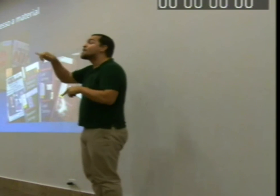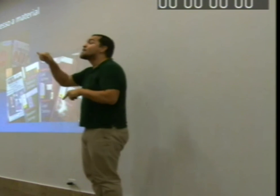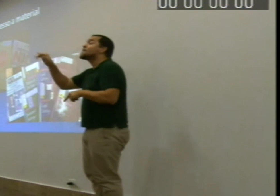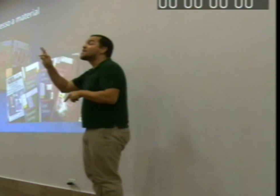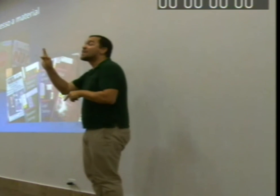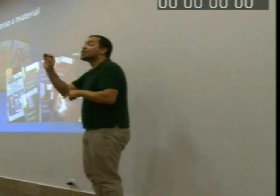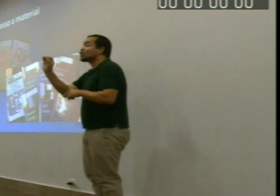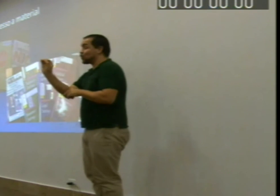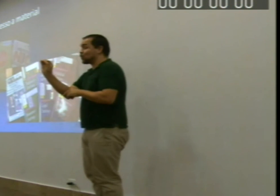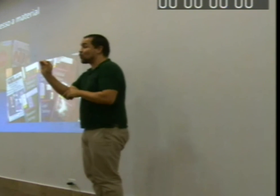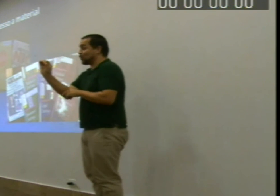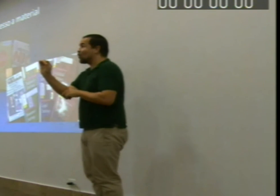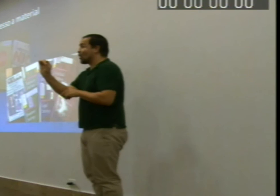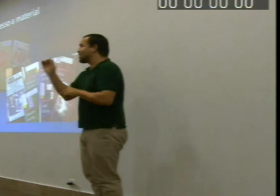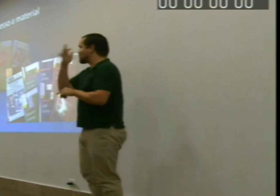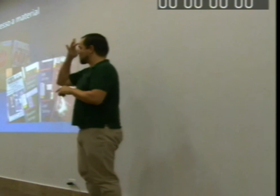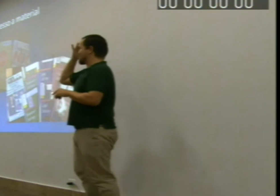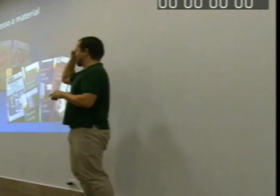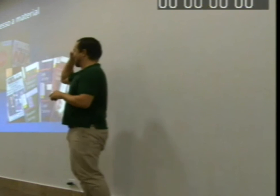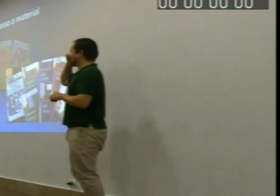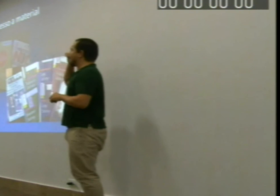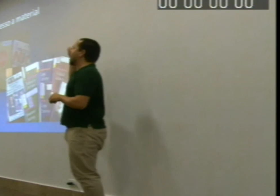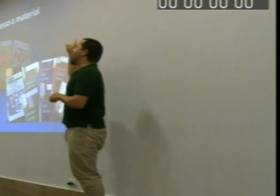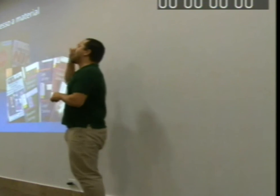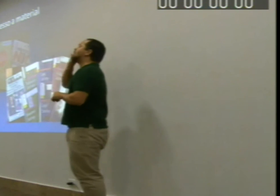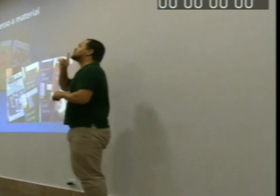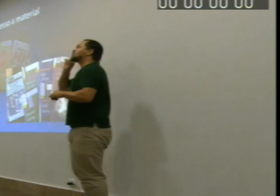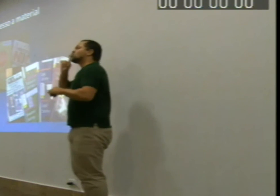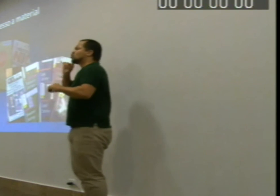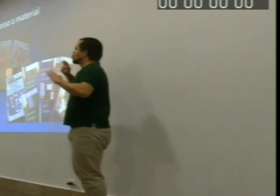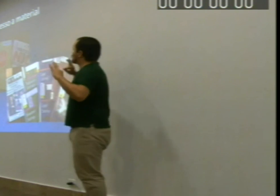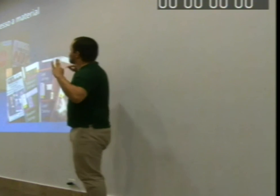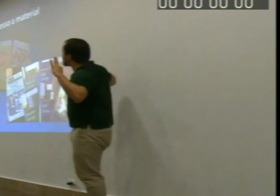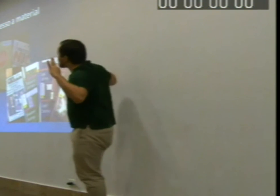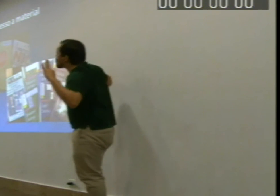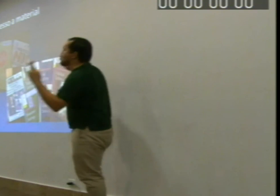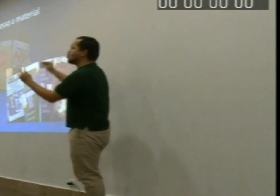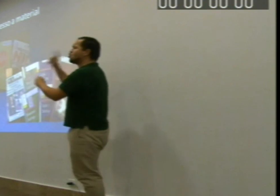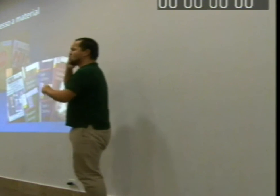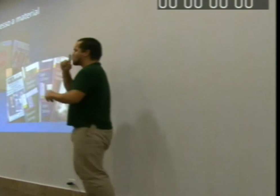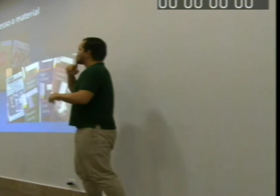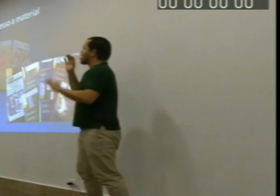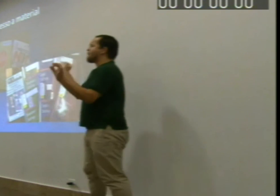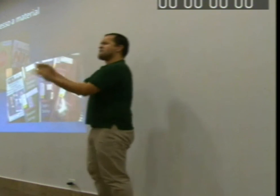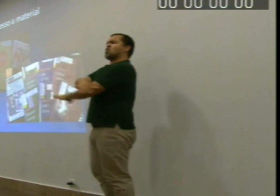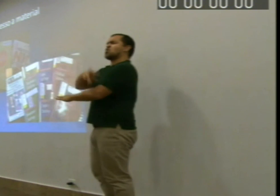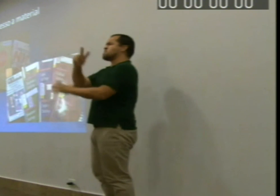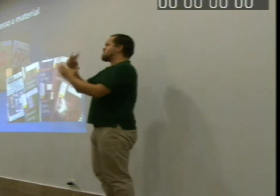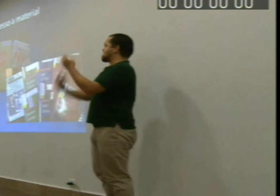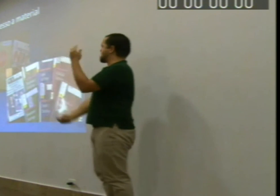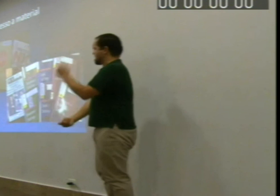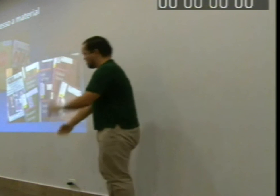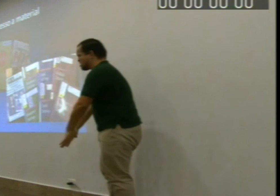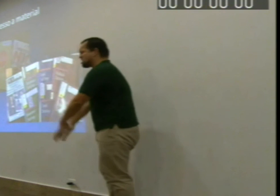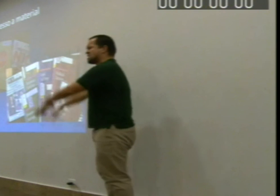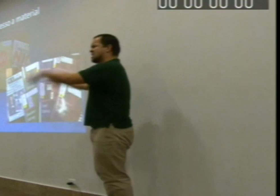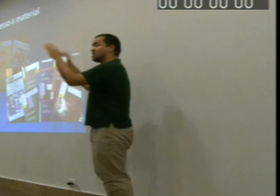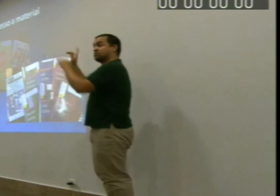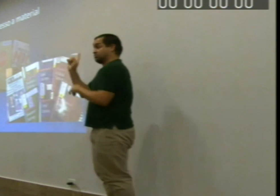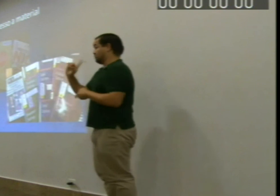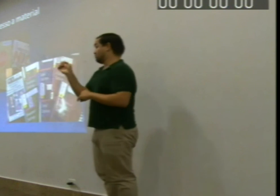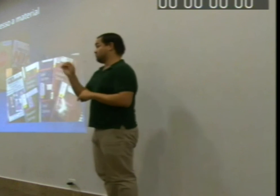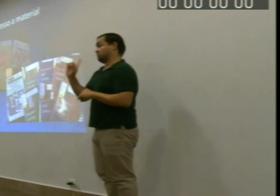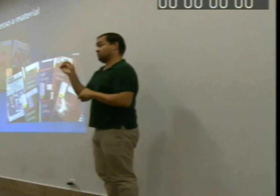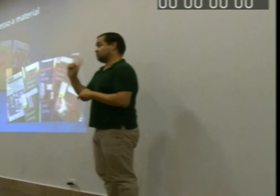também é um mito é um mito as pessoas pensam que o americano que todos os surdes eles são